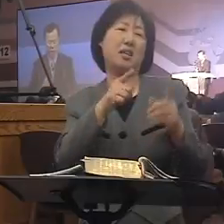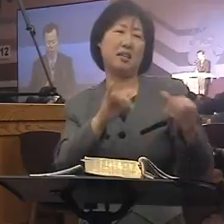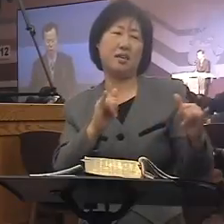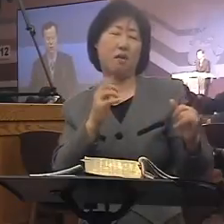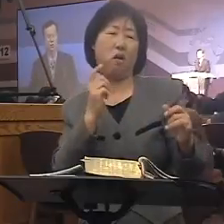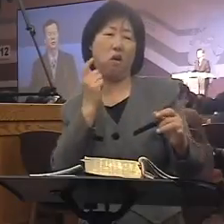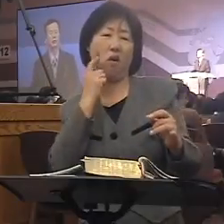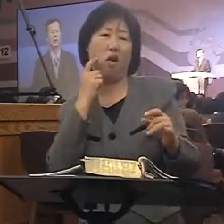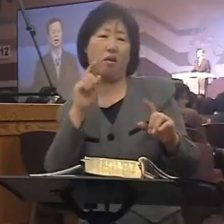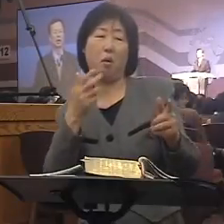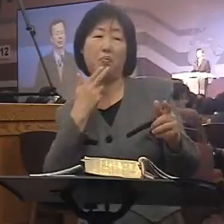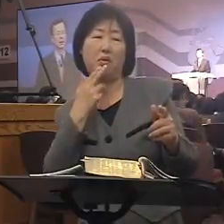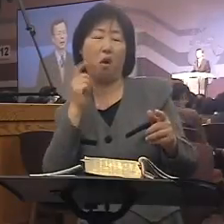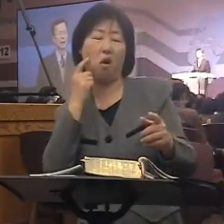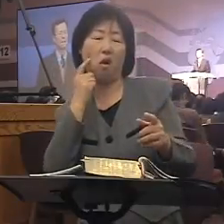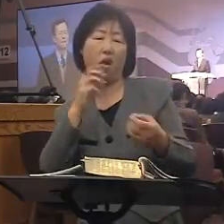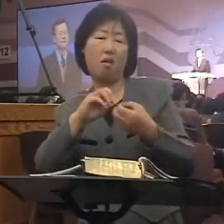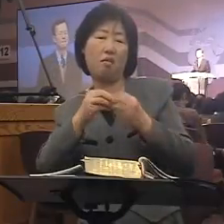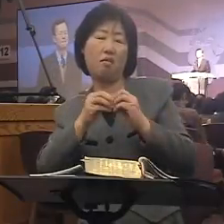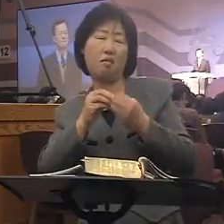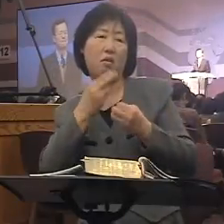주시고 보살펴 주시는 것을 생각합니다.